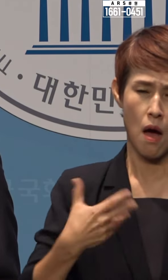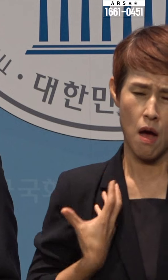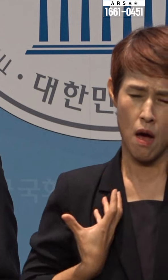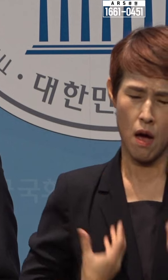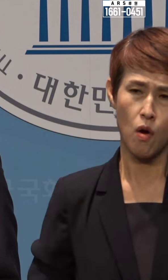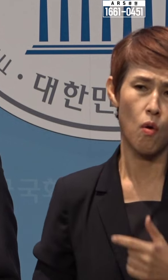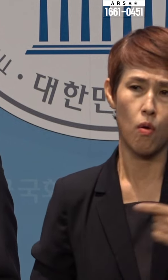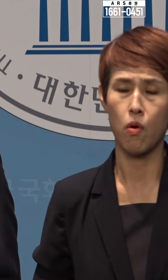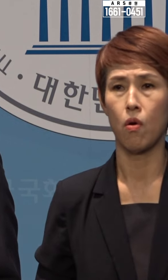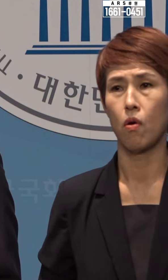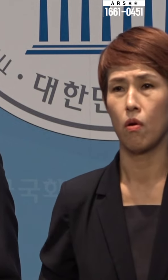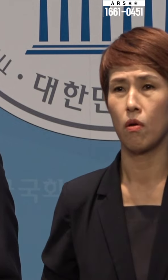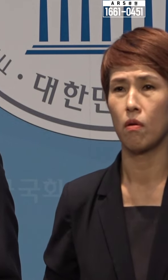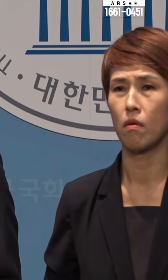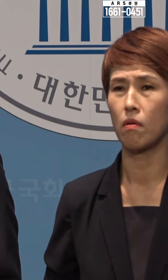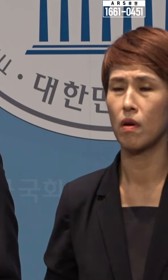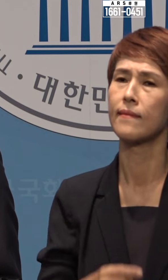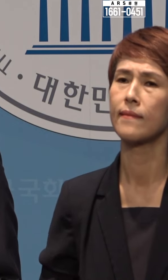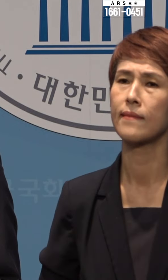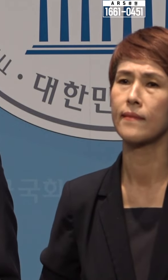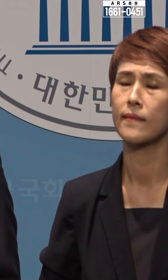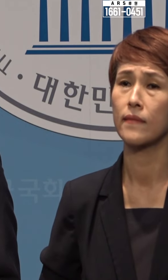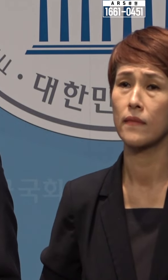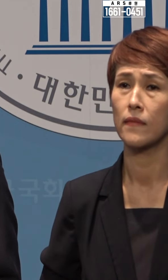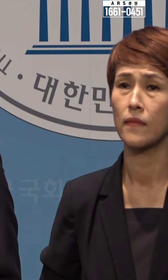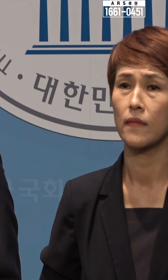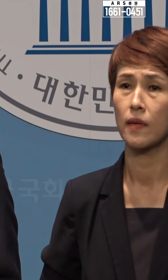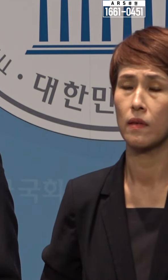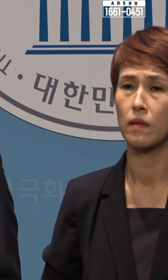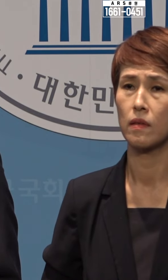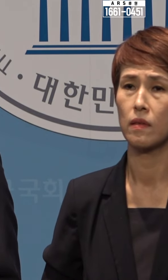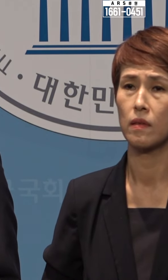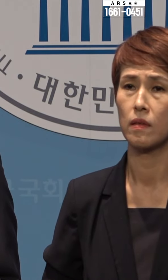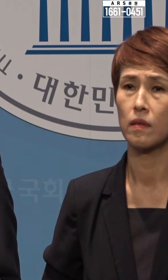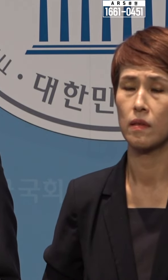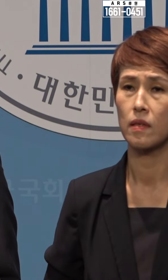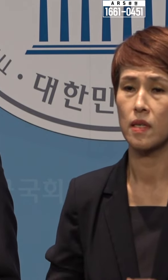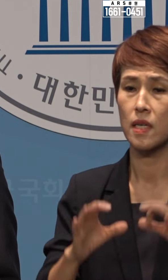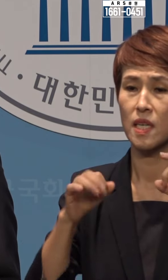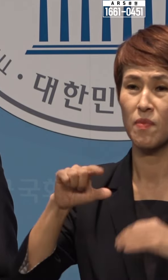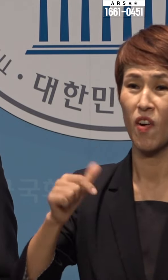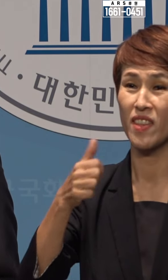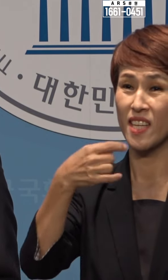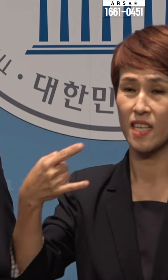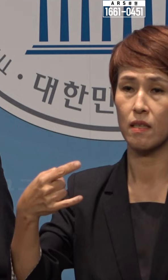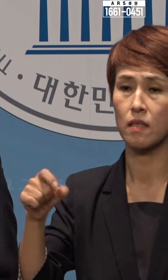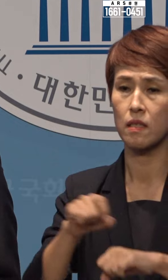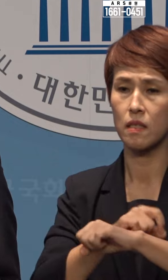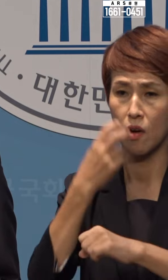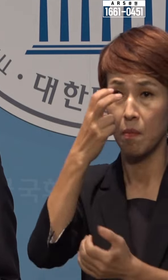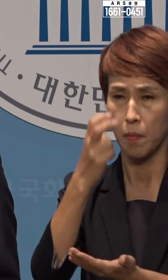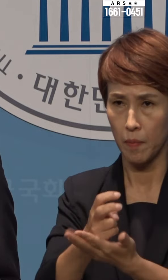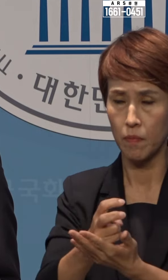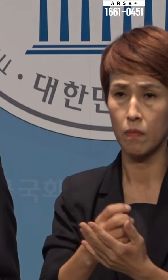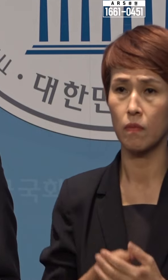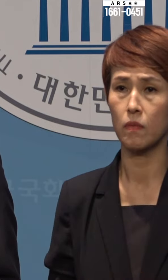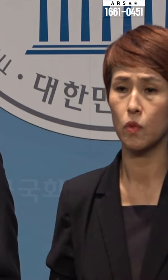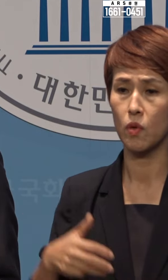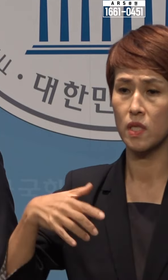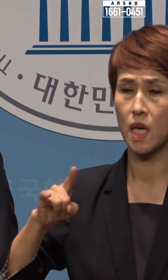대체 만찬을 왜 한 겁니까 국회를 통과한 김건 여사 특검법 순지